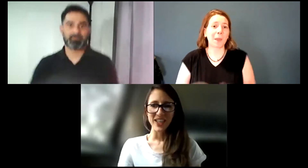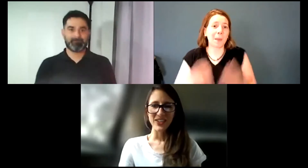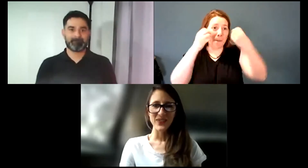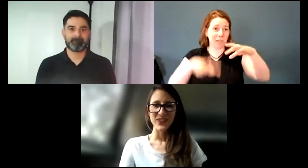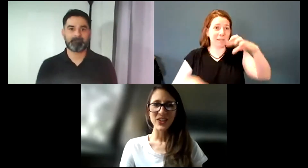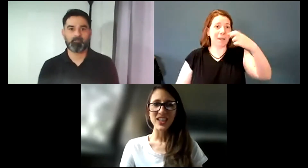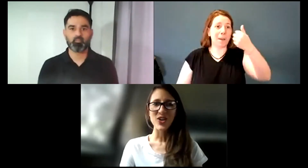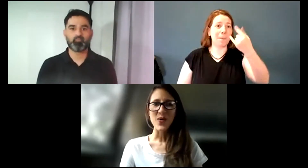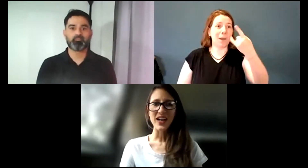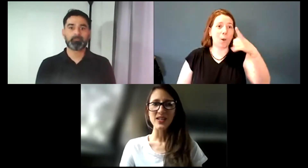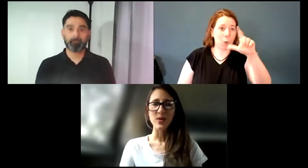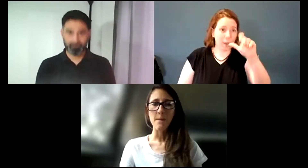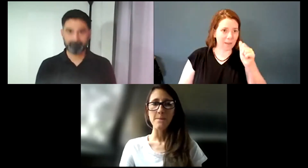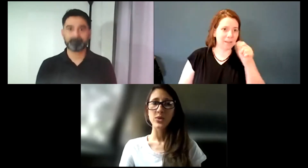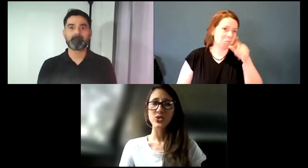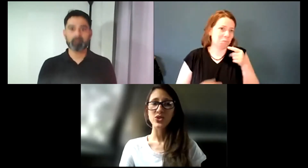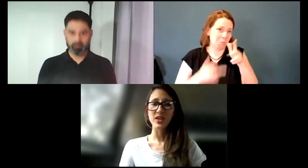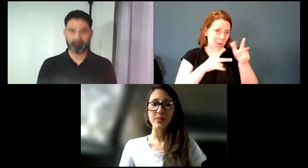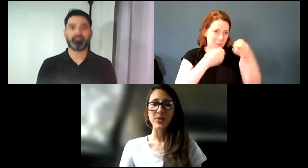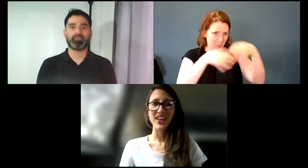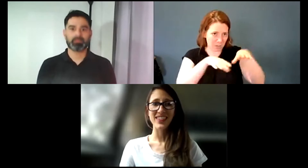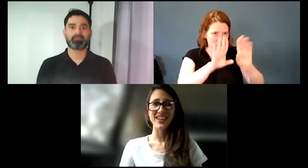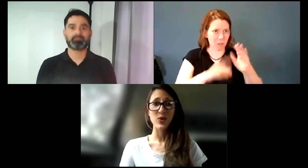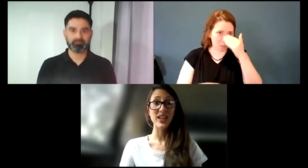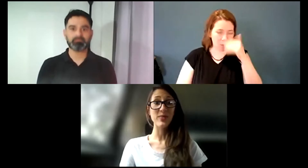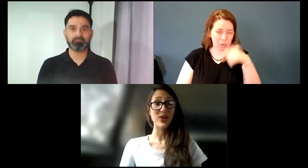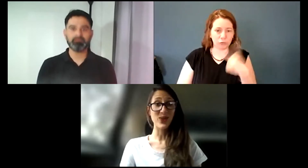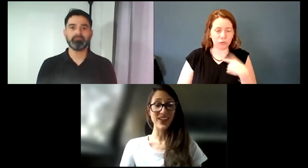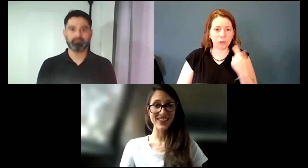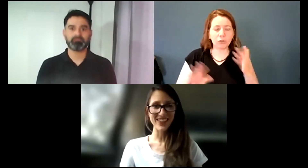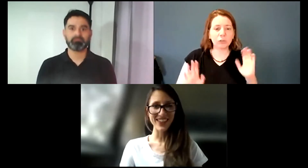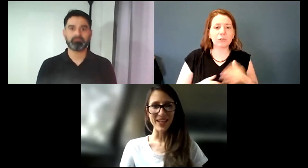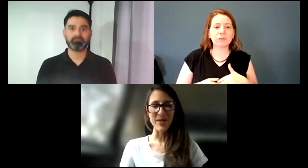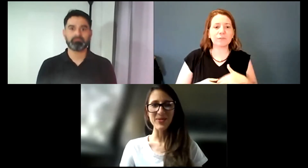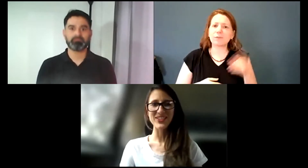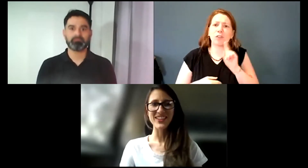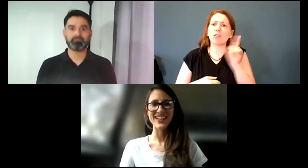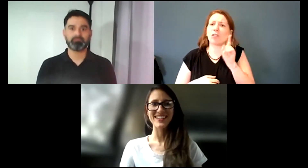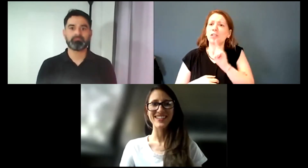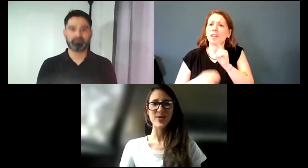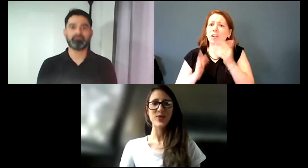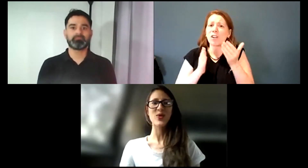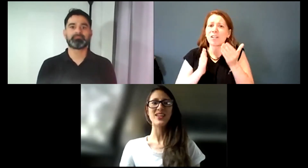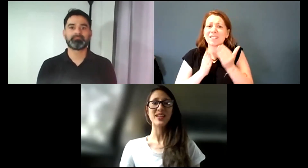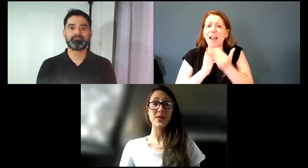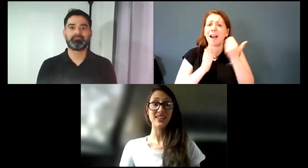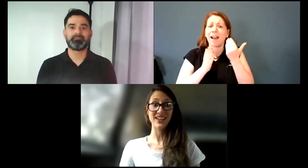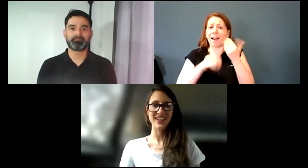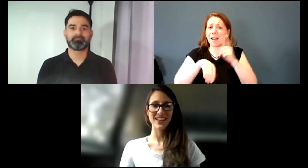bueno, no quiero robarles mucho tiempo de este último encuentro que tenemos en este segundo cuatrimestre